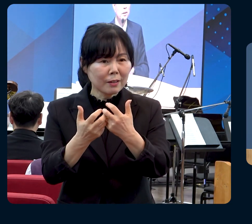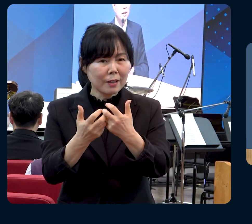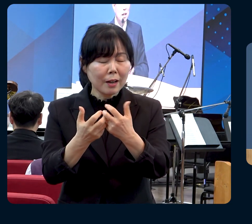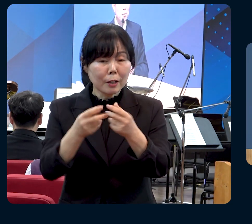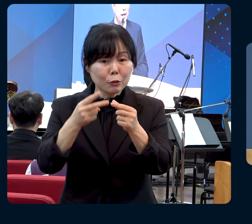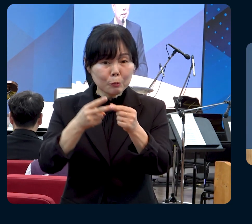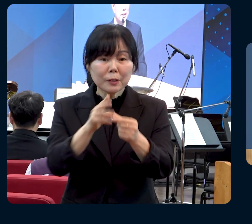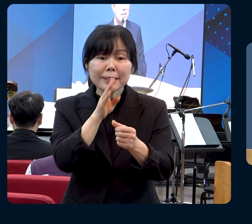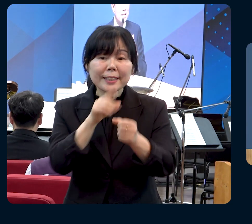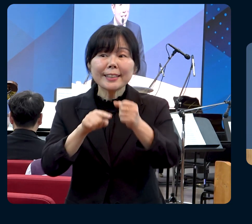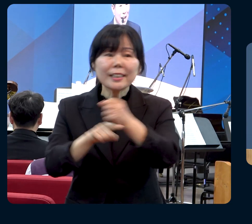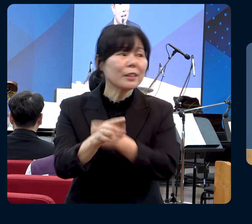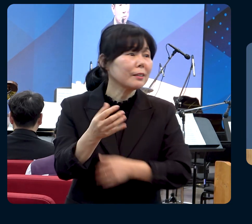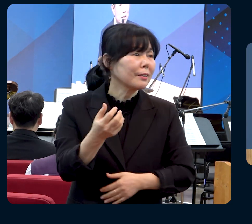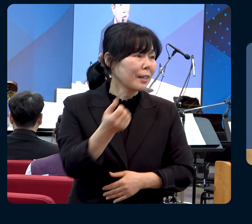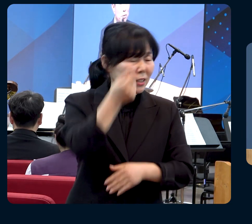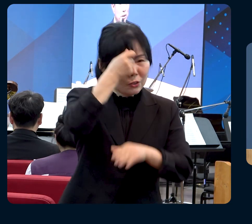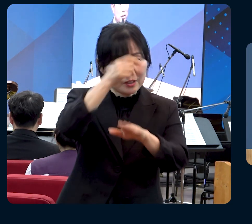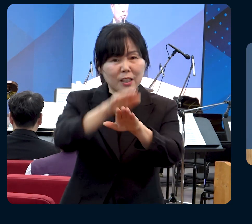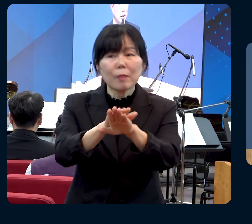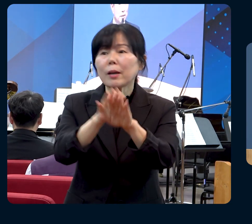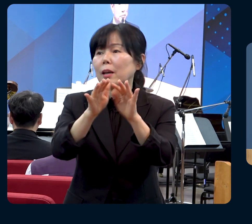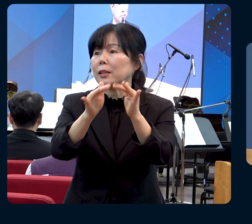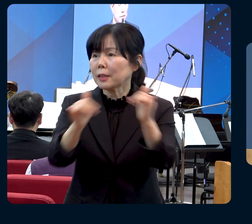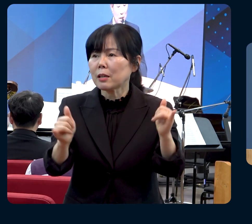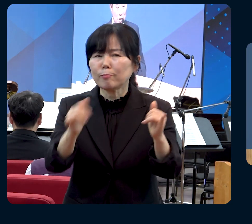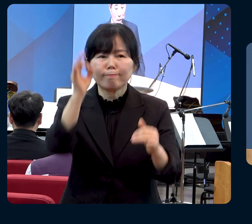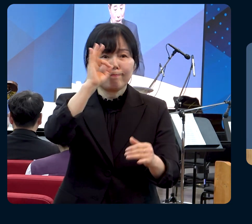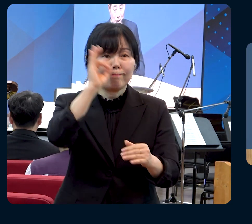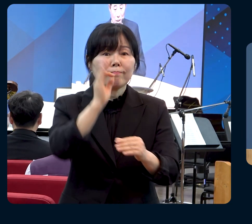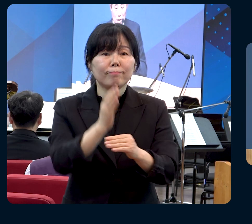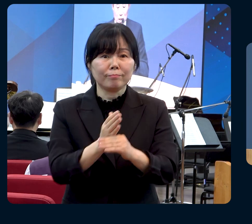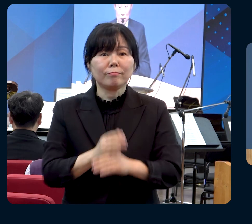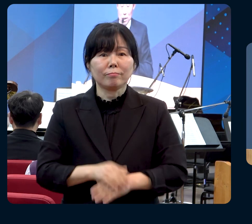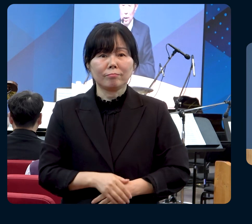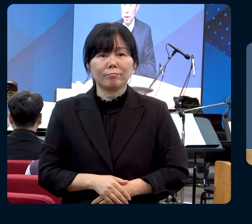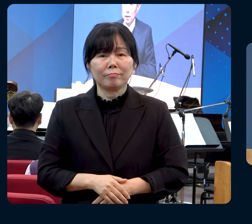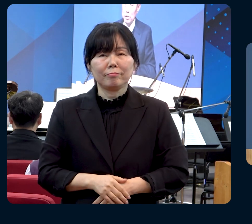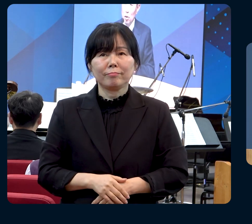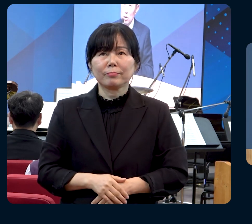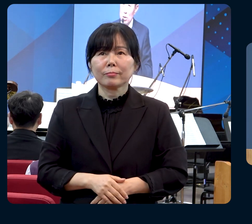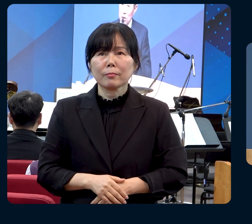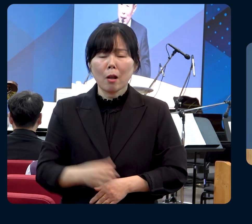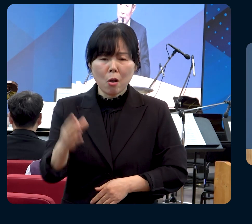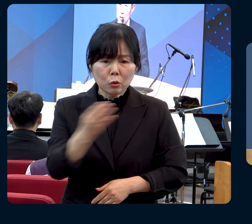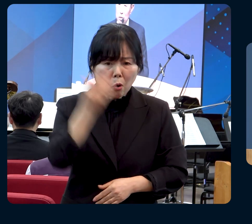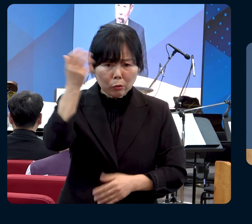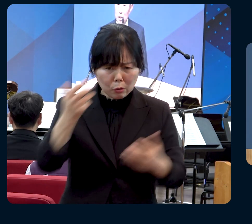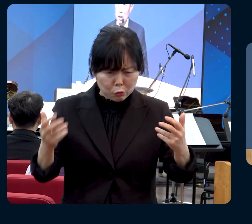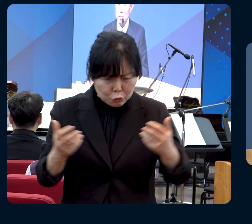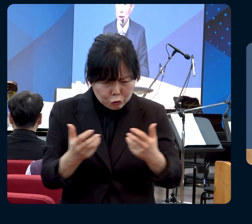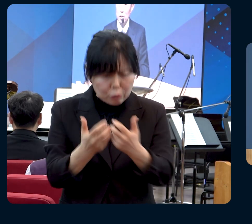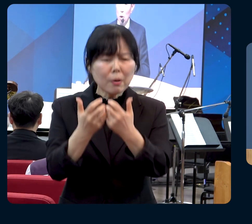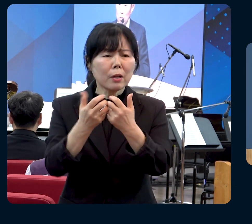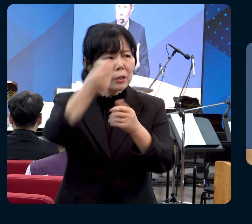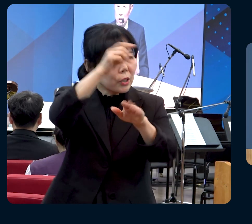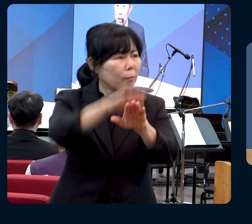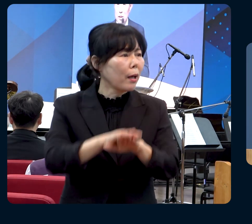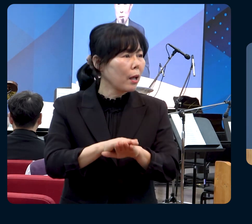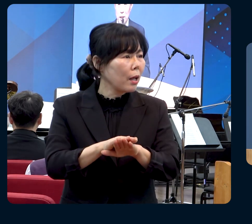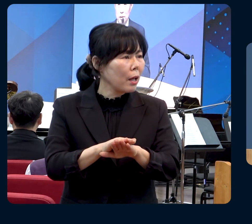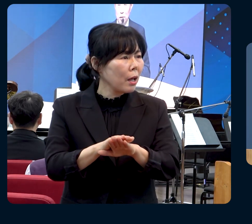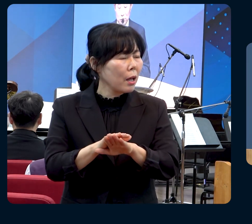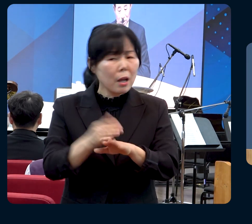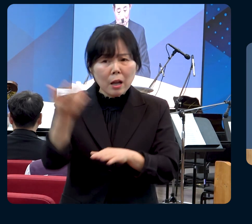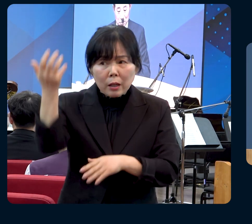안에서 예배하는 사람을 찾고 있는 겁니다. 성령 안에서 드리는 예배, 영으로